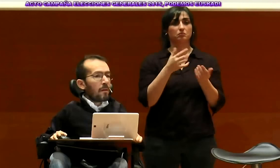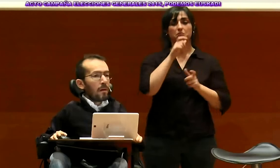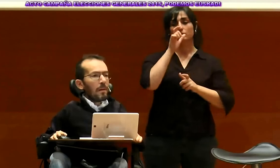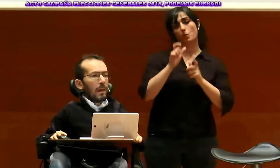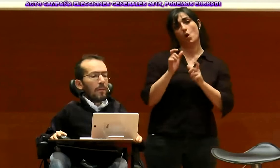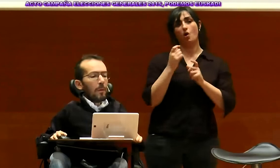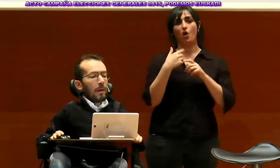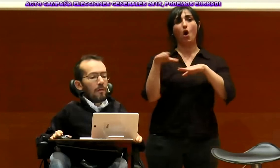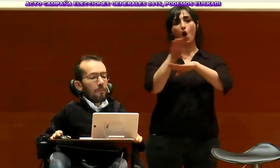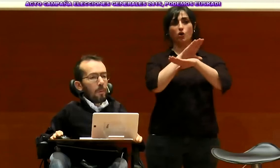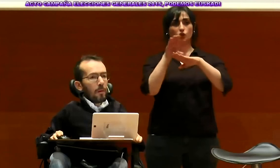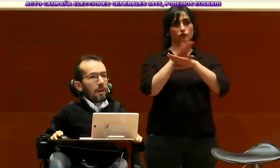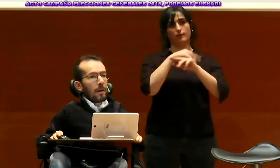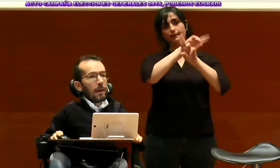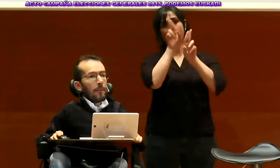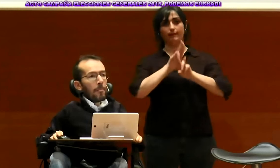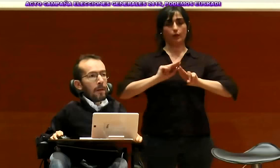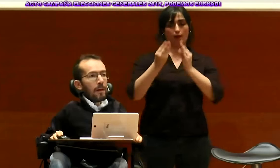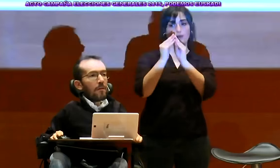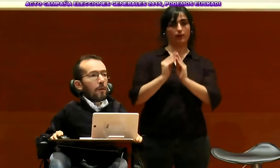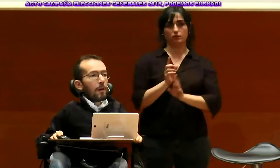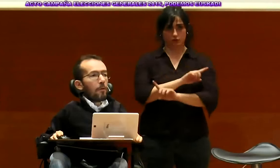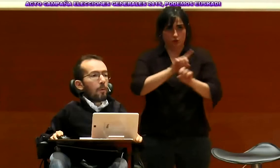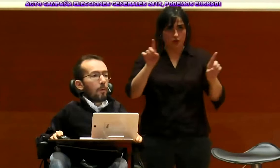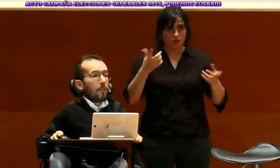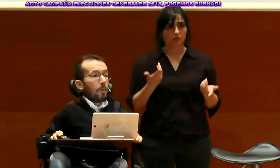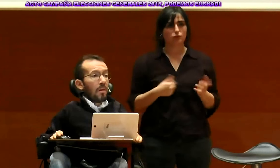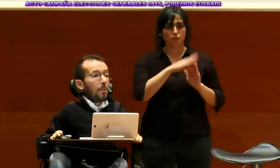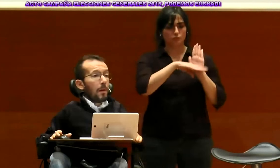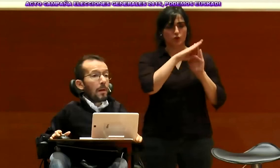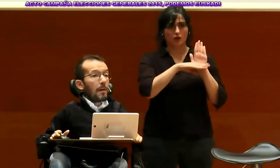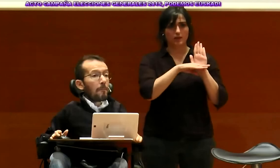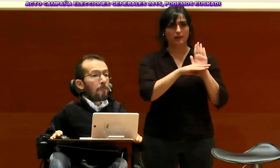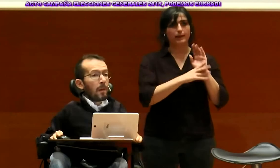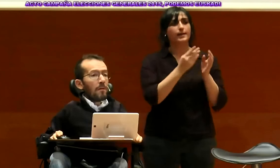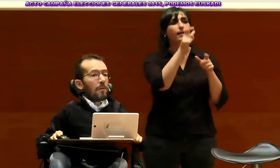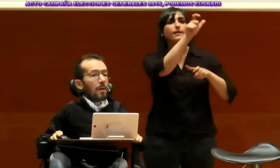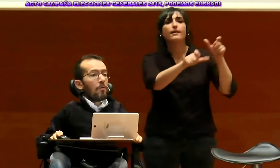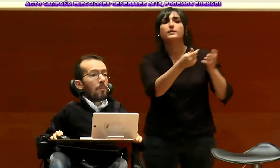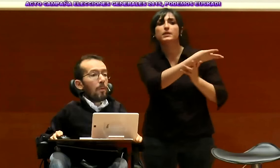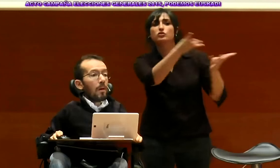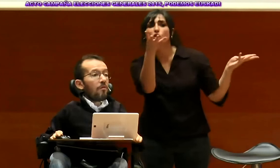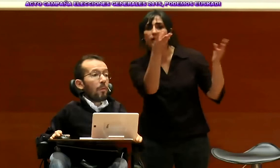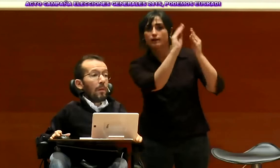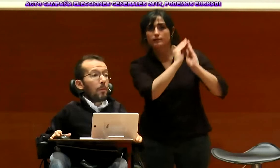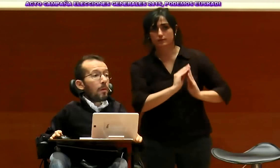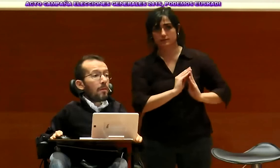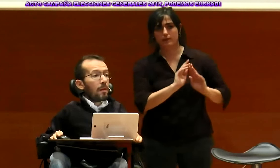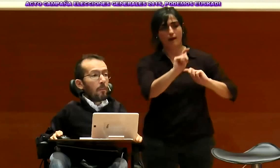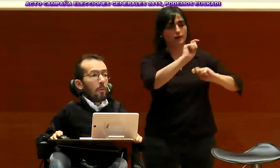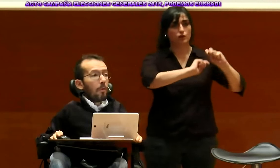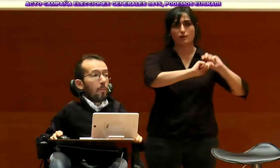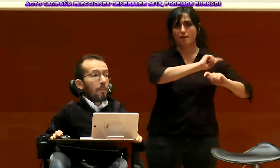consultoras internacionales. Un programa que ha sido escrito por la ciudadanía, que ha sido escrito por las